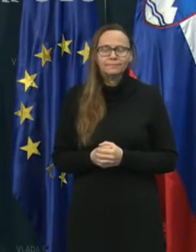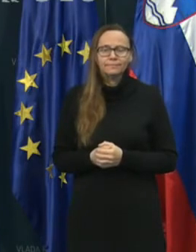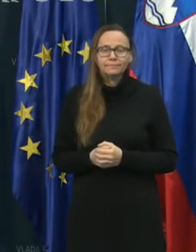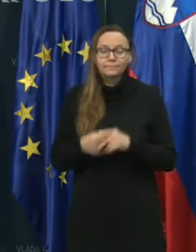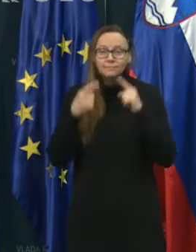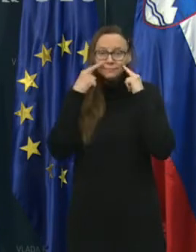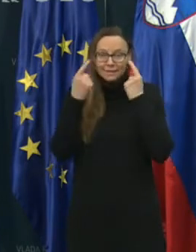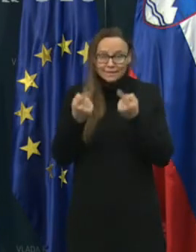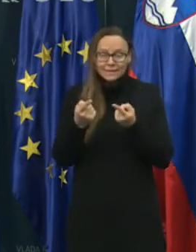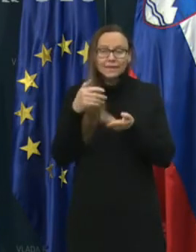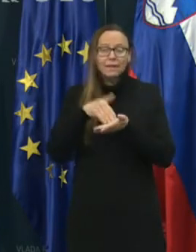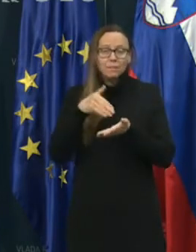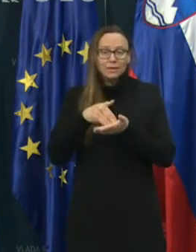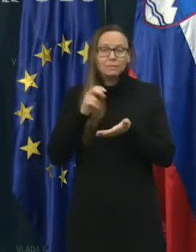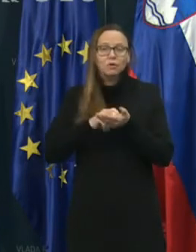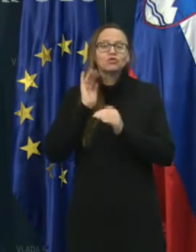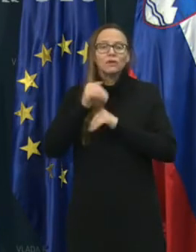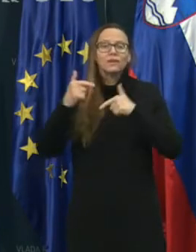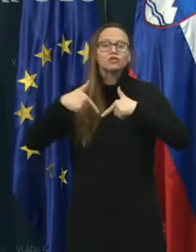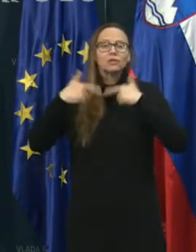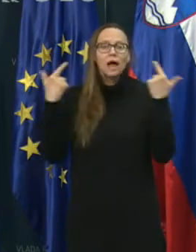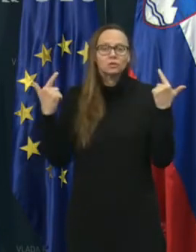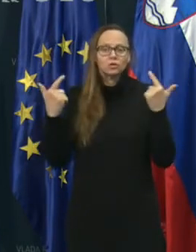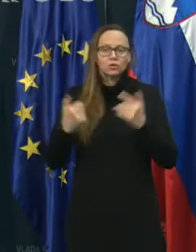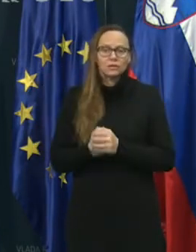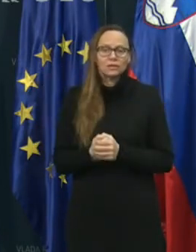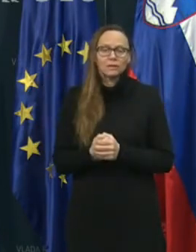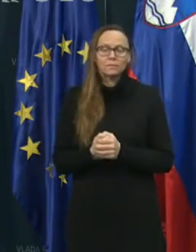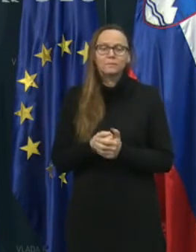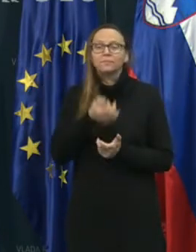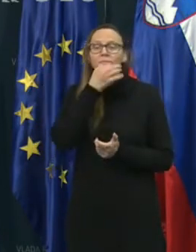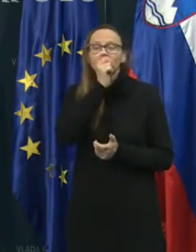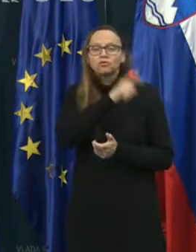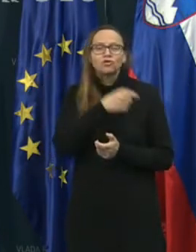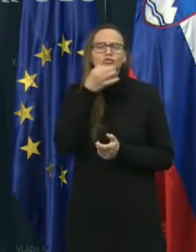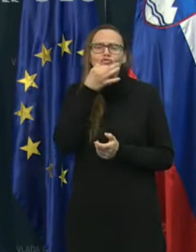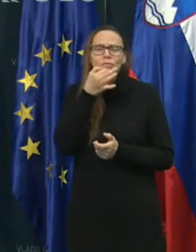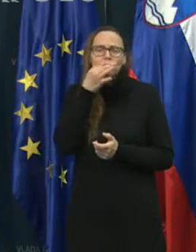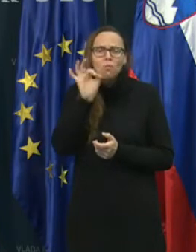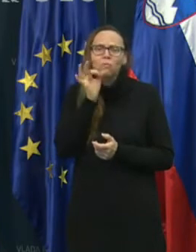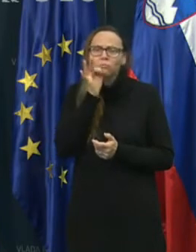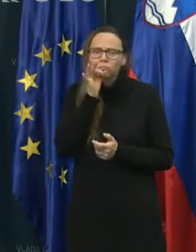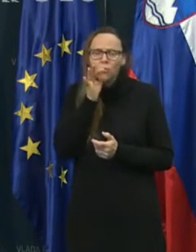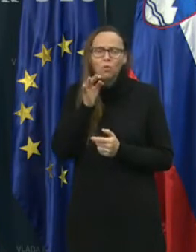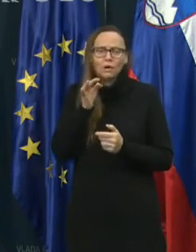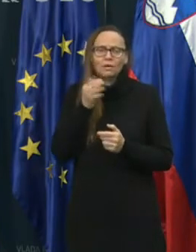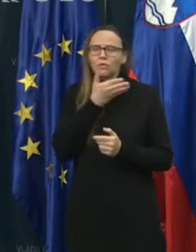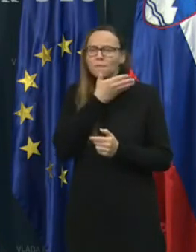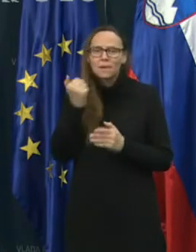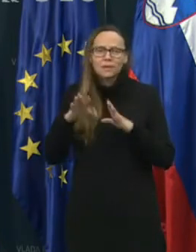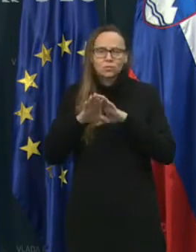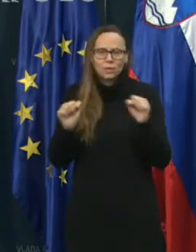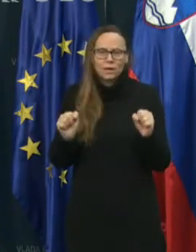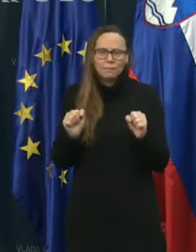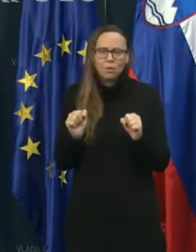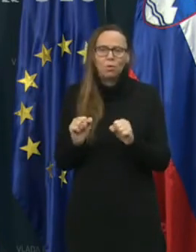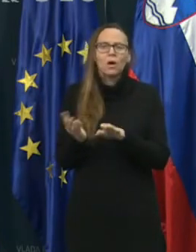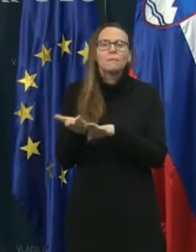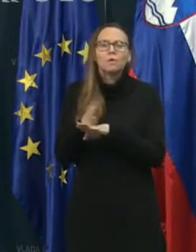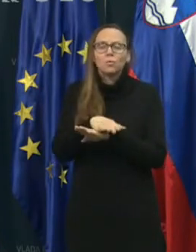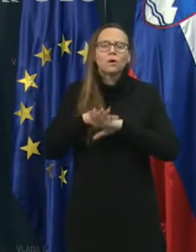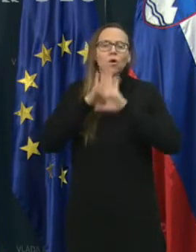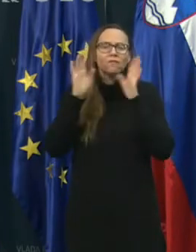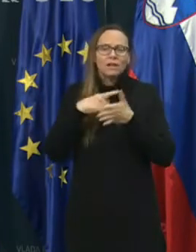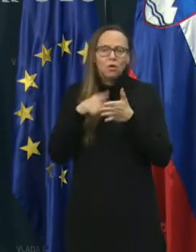Očitno je potrebno še več jasnosti. Če sem čim bolj konkreten, brez ukrepov bi umrlo